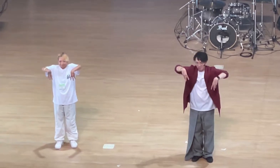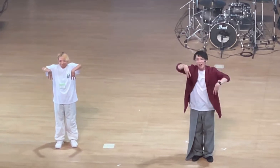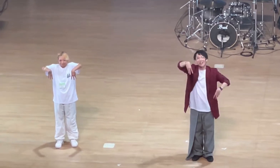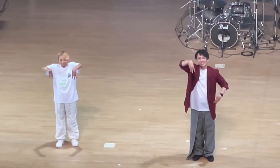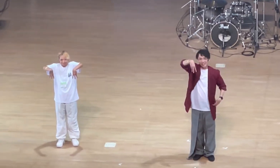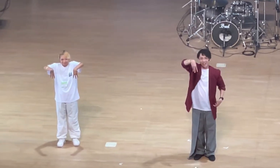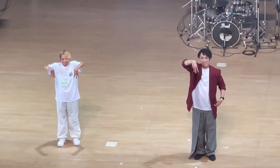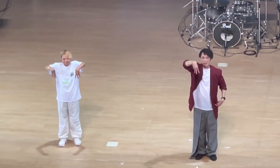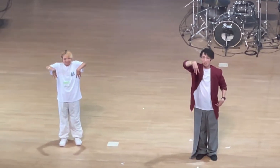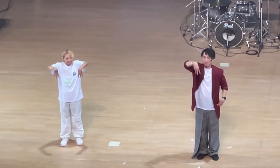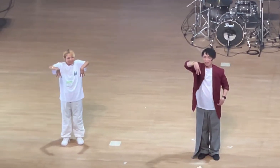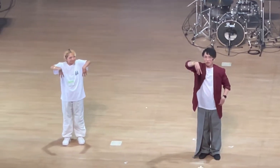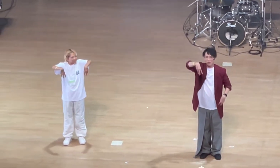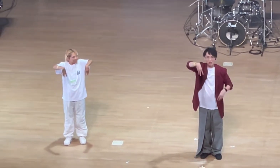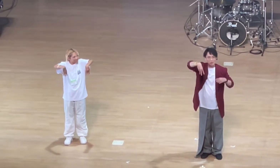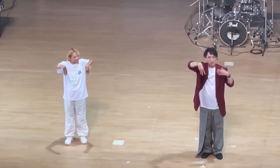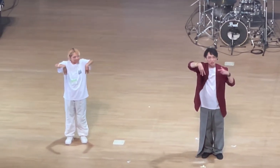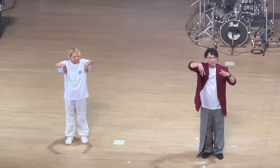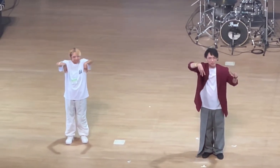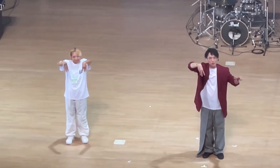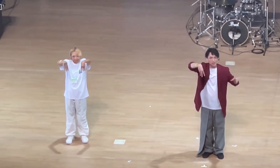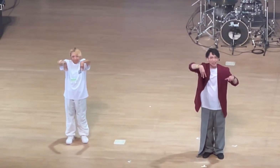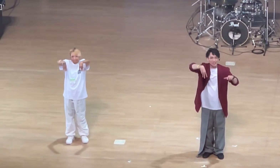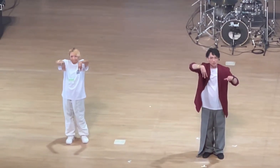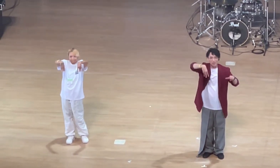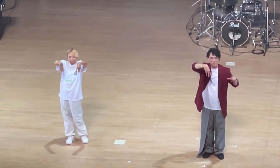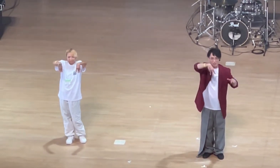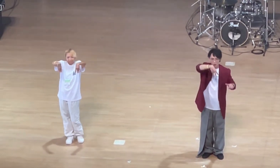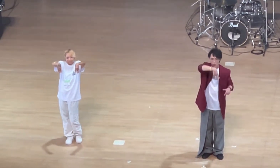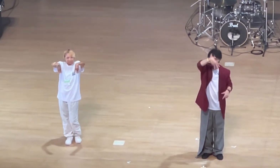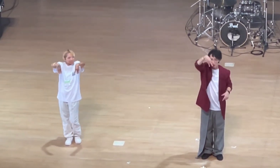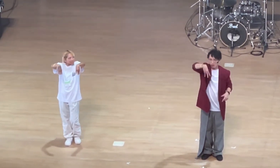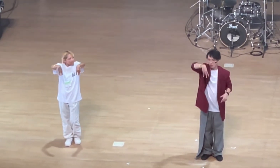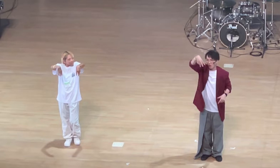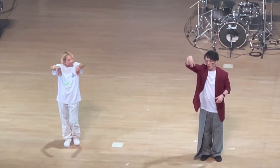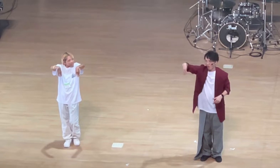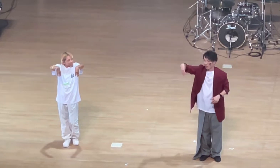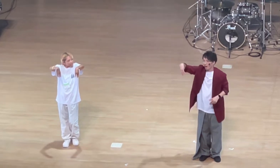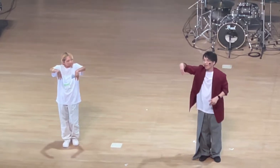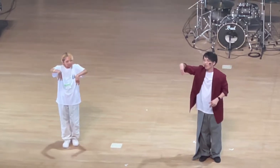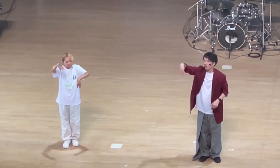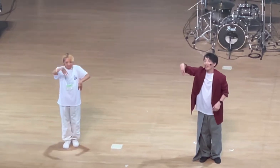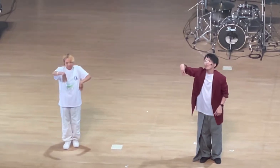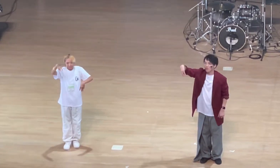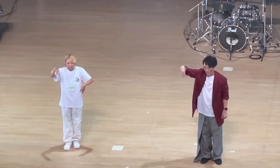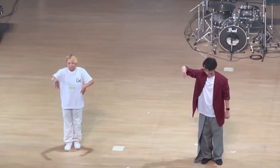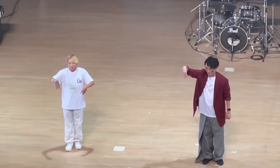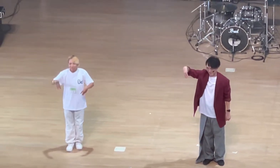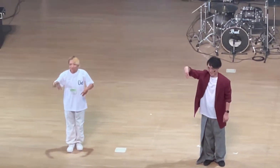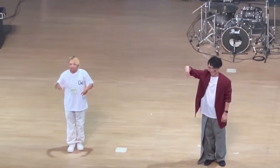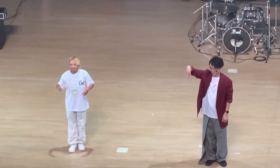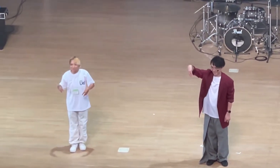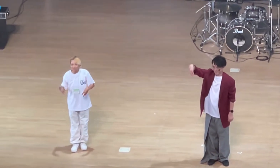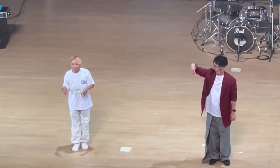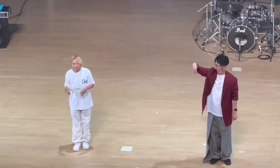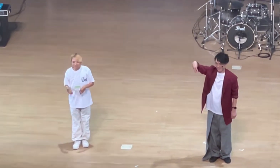はい、まあですね。ちなみにこれ、多分いろんな地方で手話あるんですけど、こうすると、マクドナルドになるん